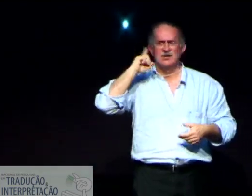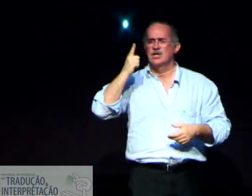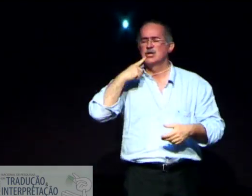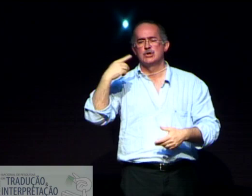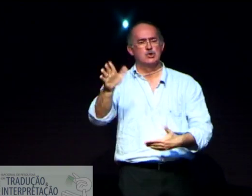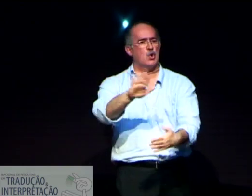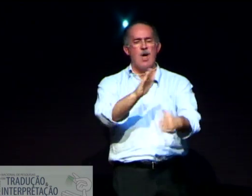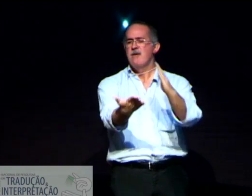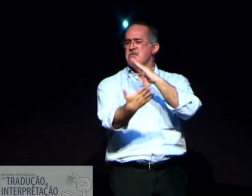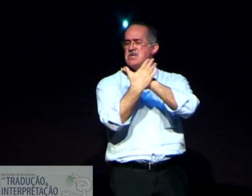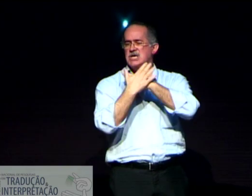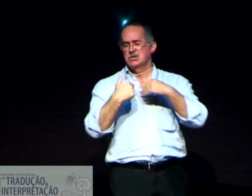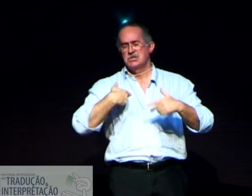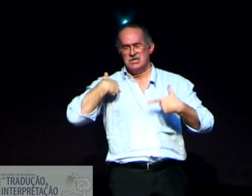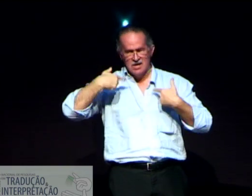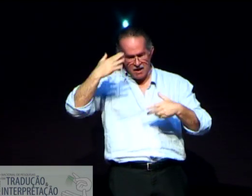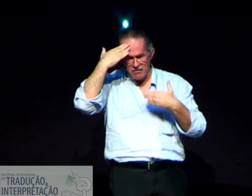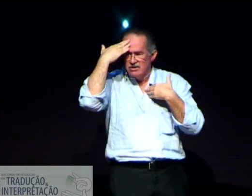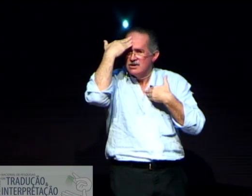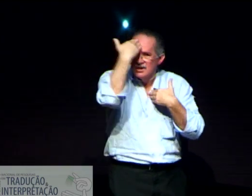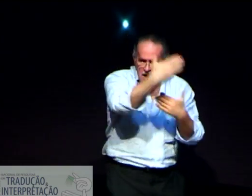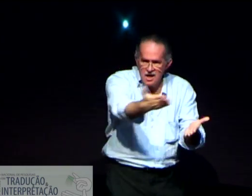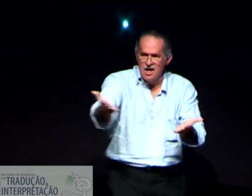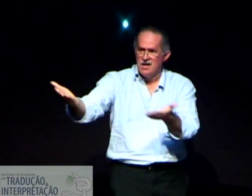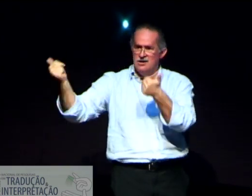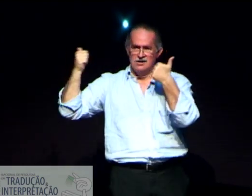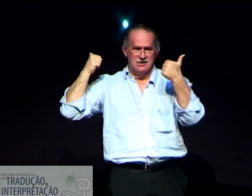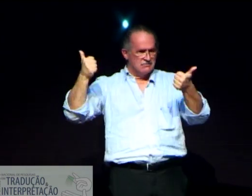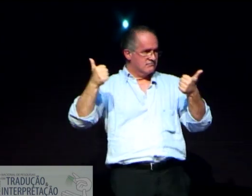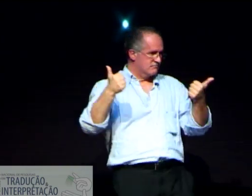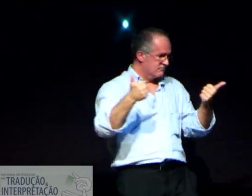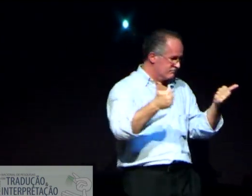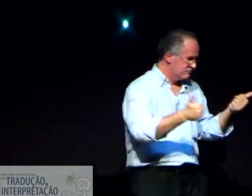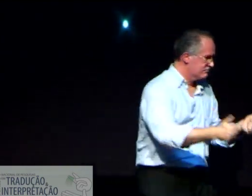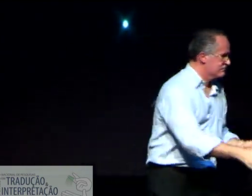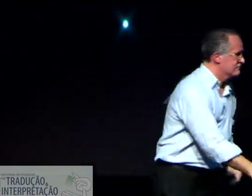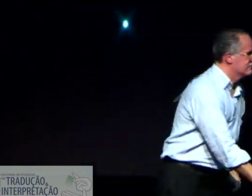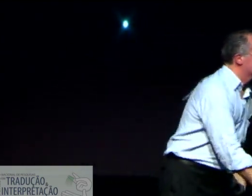Obrigado a todos os surdos por me ajudarem. Agradeço imensamente.